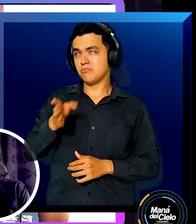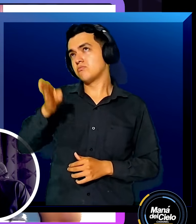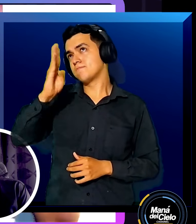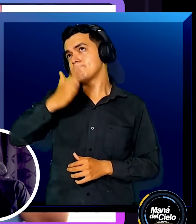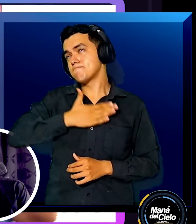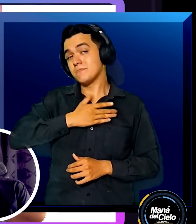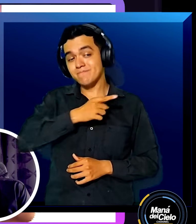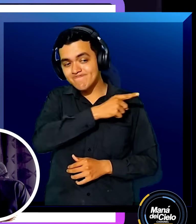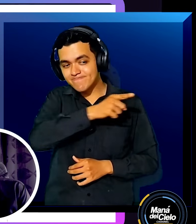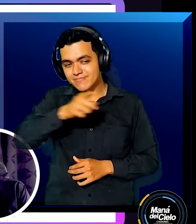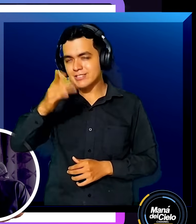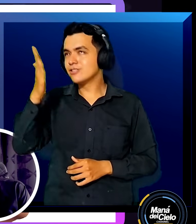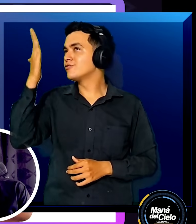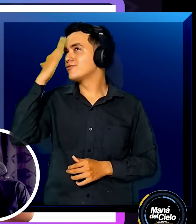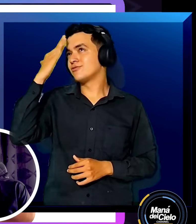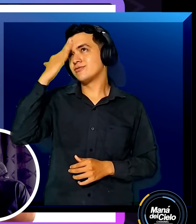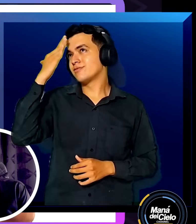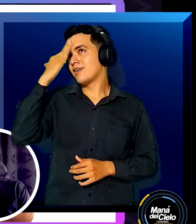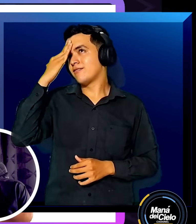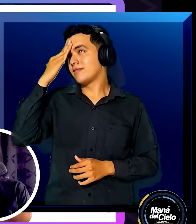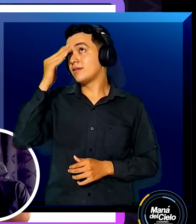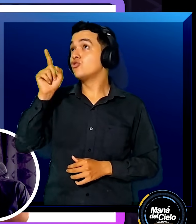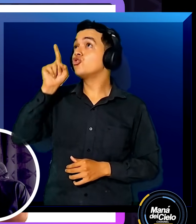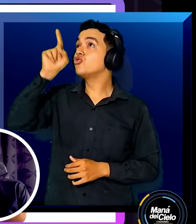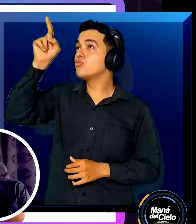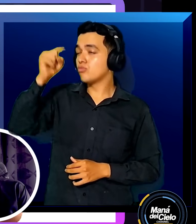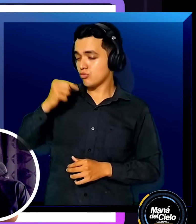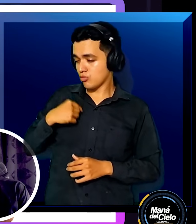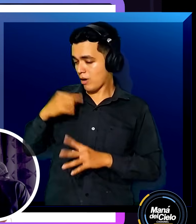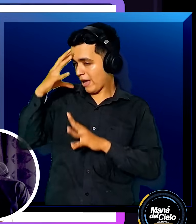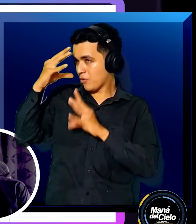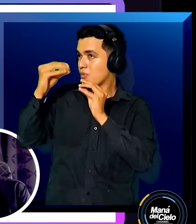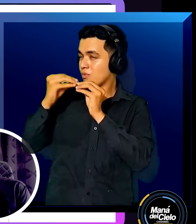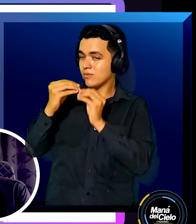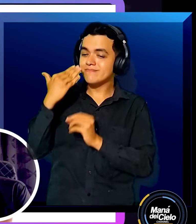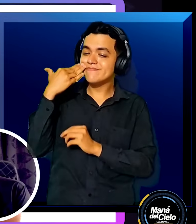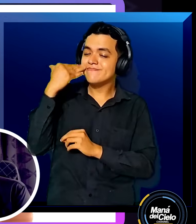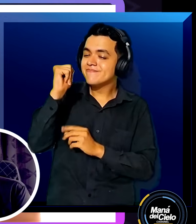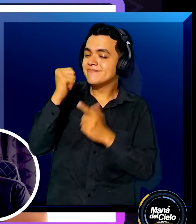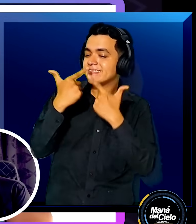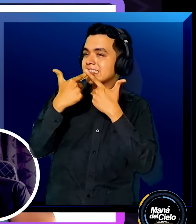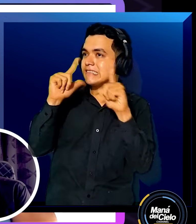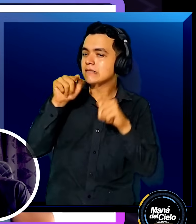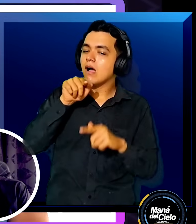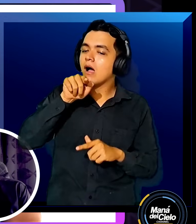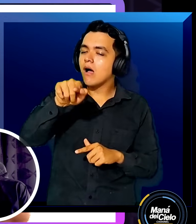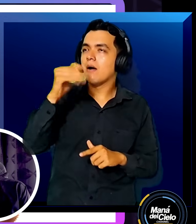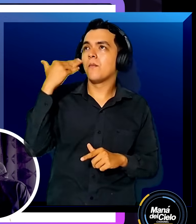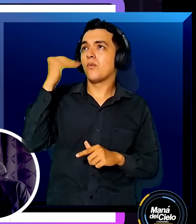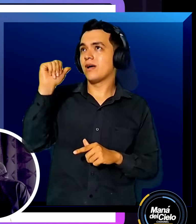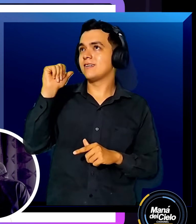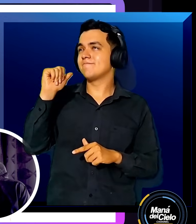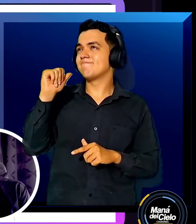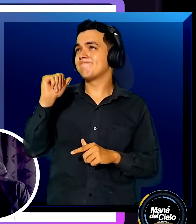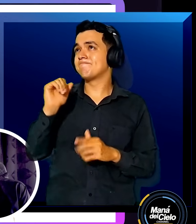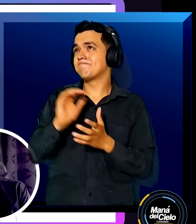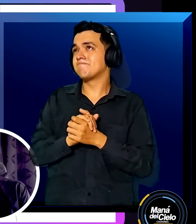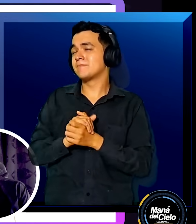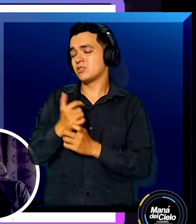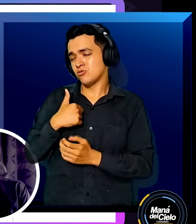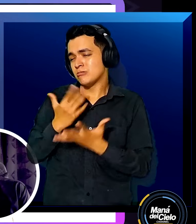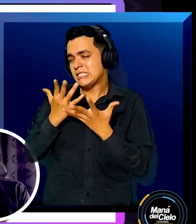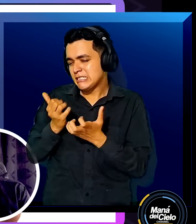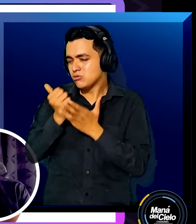regáleme un minutico de clamor por Brenda. Y claro, todos esos hermanos, todos tan lindos, se pusieron de